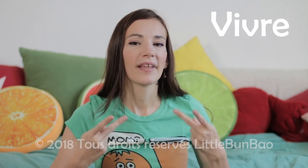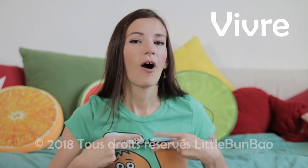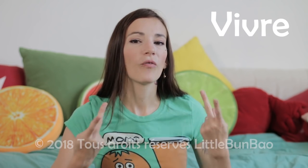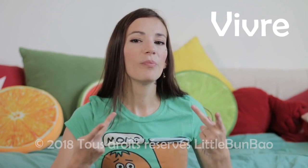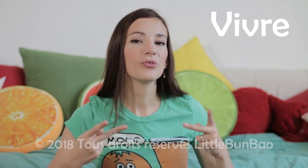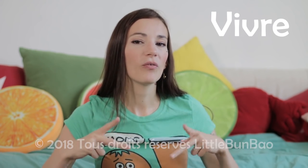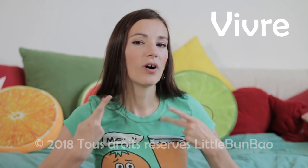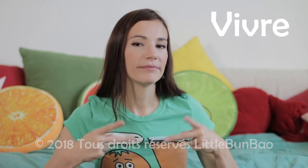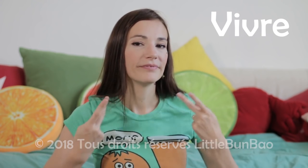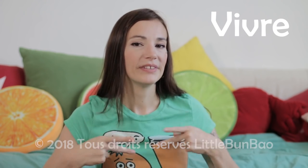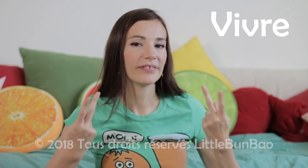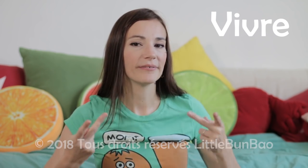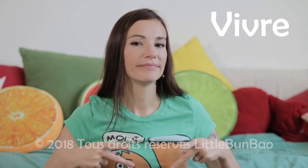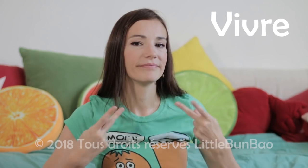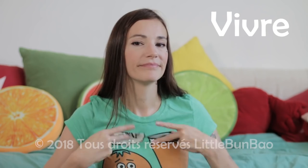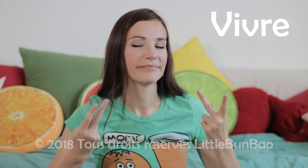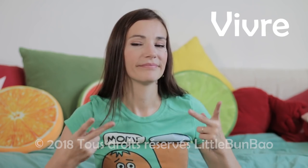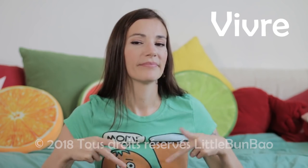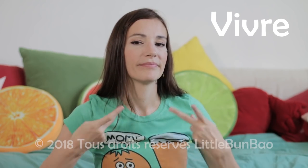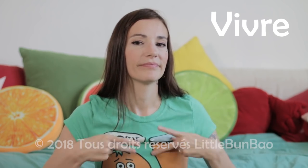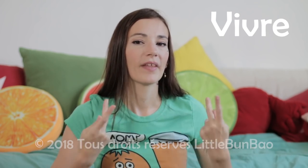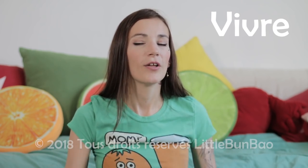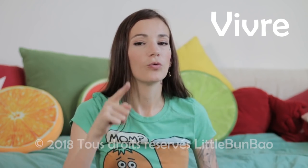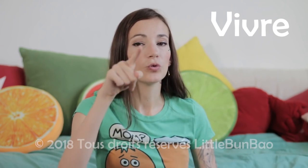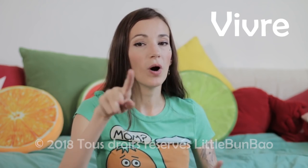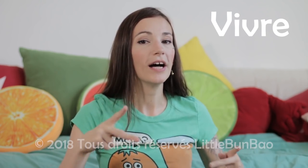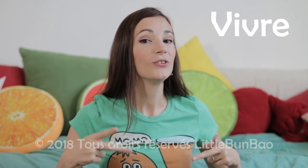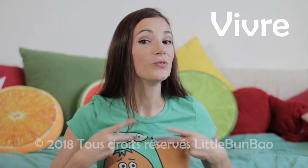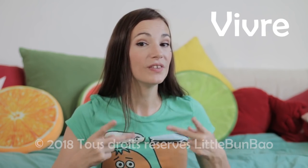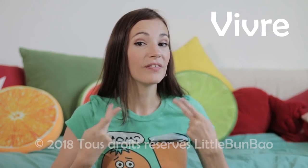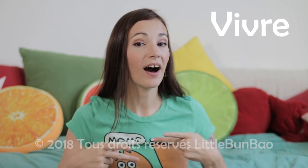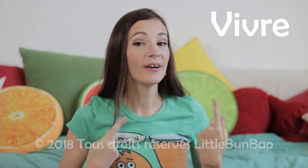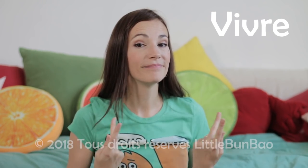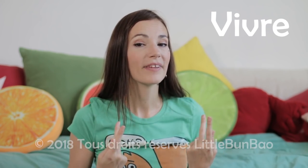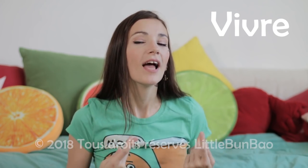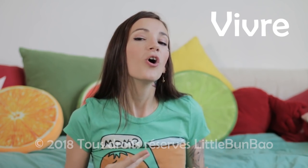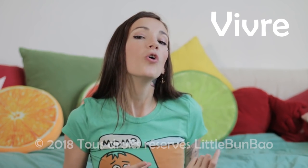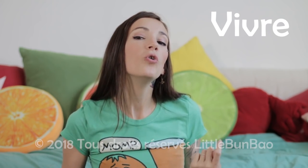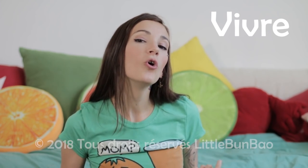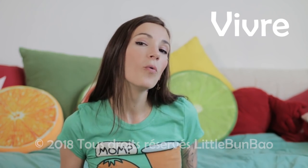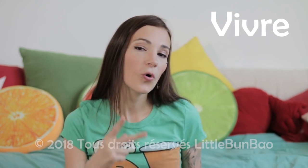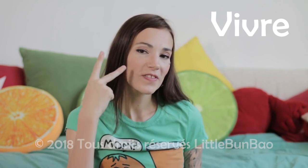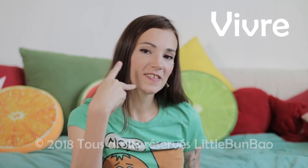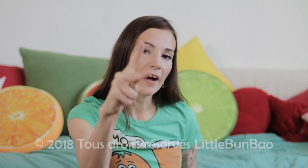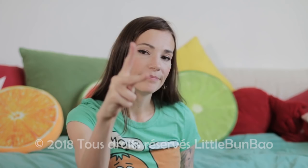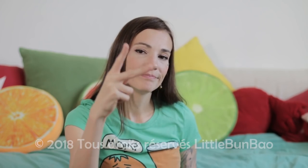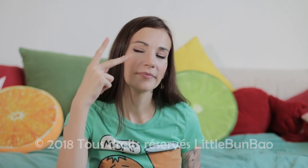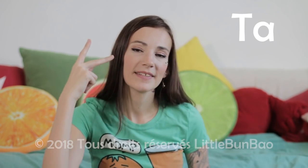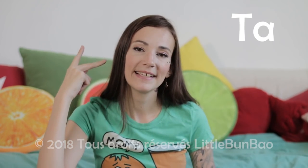On fait plusieurs fois. Vivre. Donc toi, tu vivras. Le mot ta, c'est